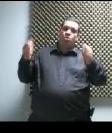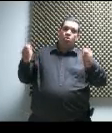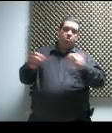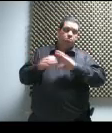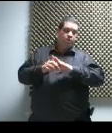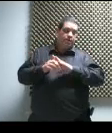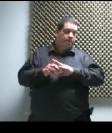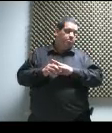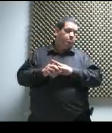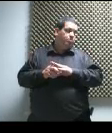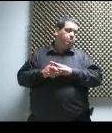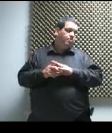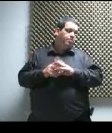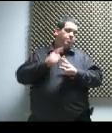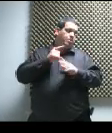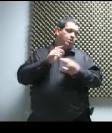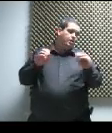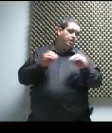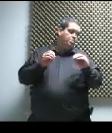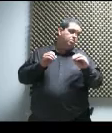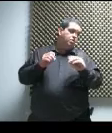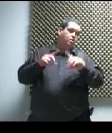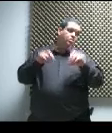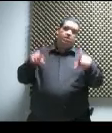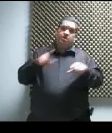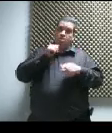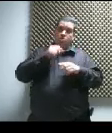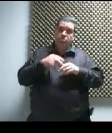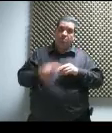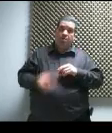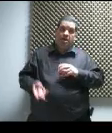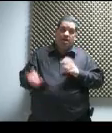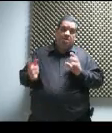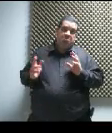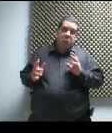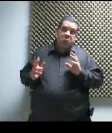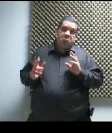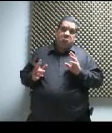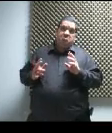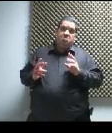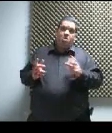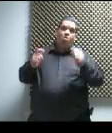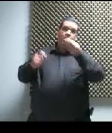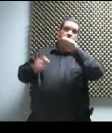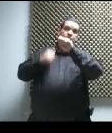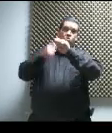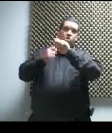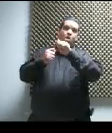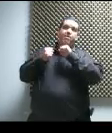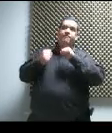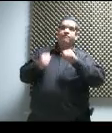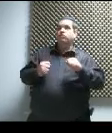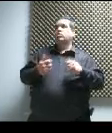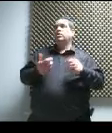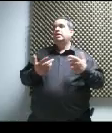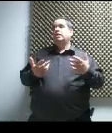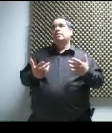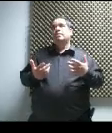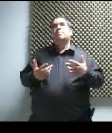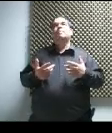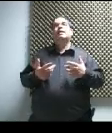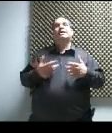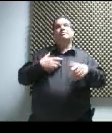Ah, pues simplemente no hagas nada porque el cuadro, pues no le importa, no se va a caer. O simplemente sujétalo con un clavo más fuerte. Y entonces ahí